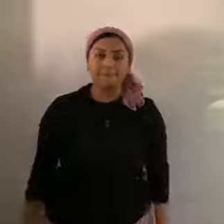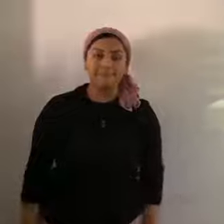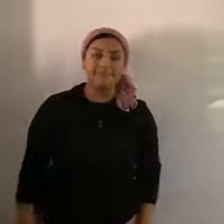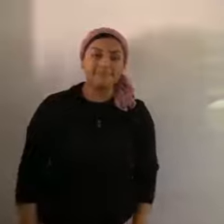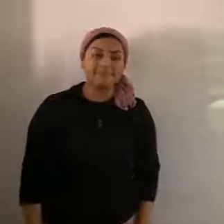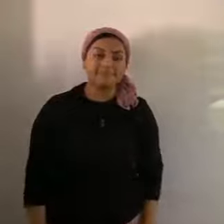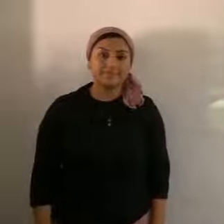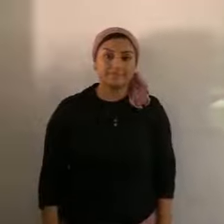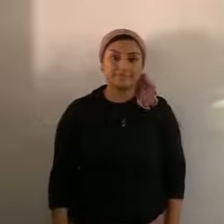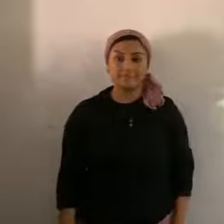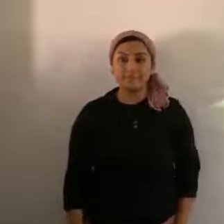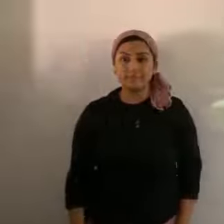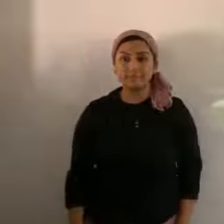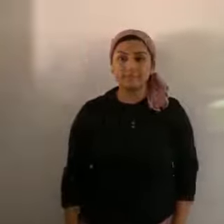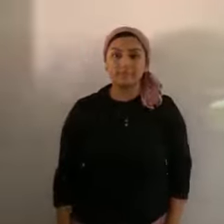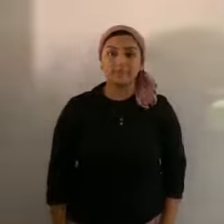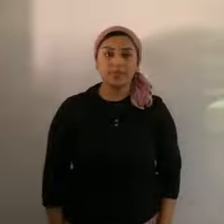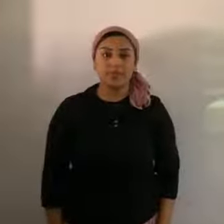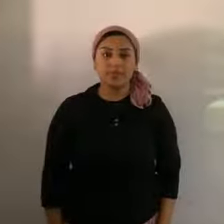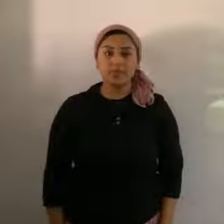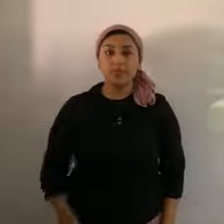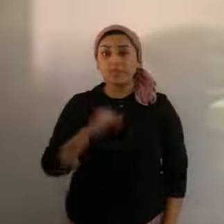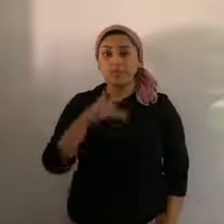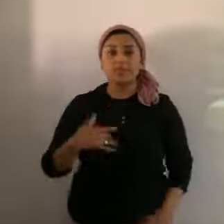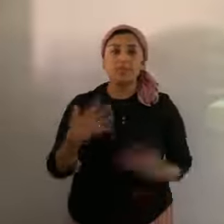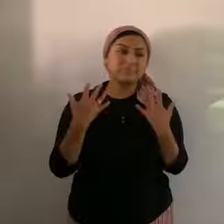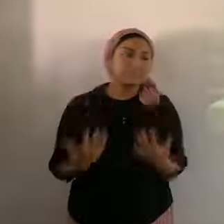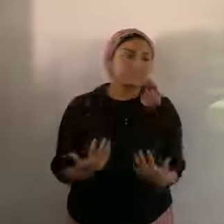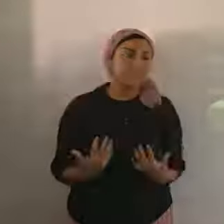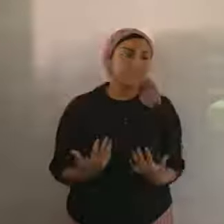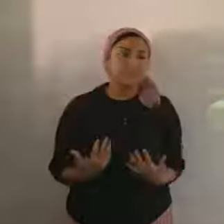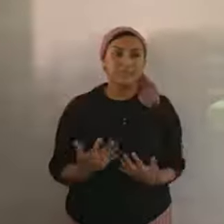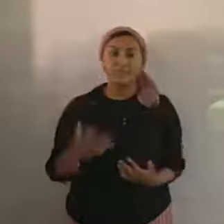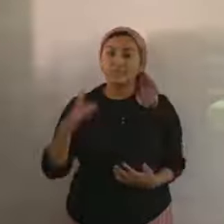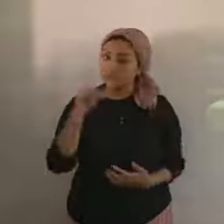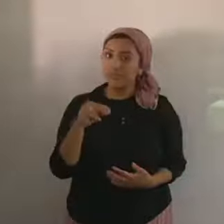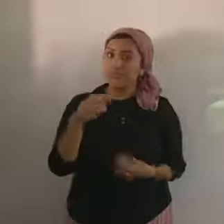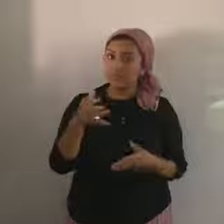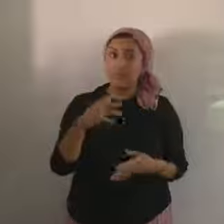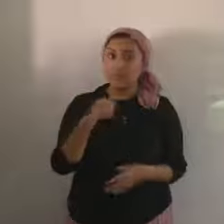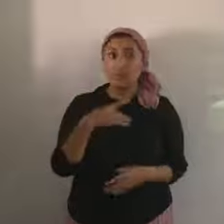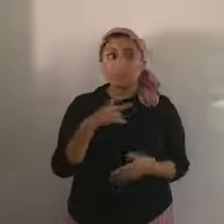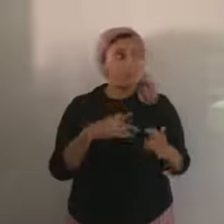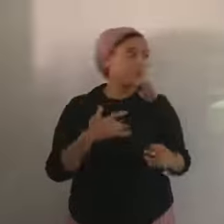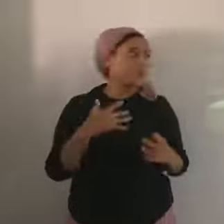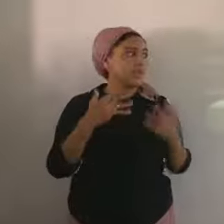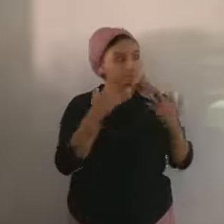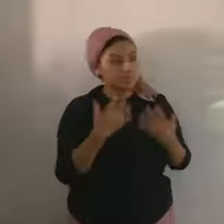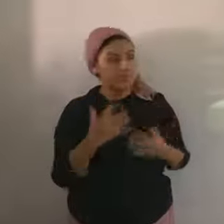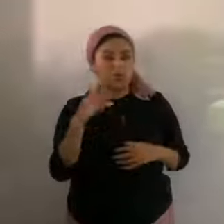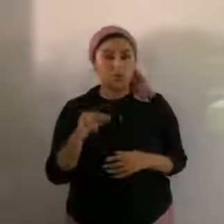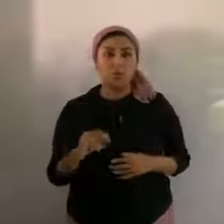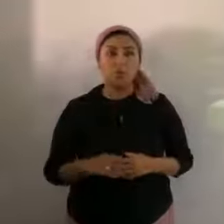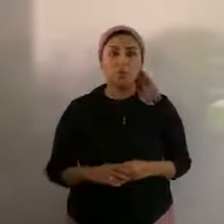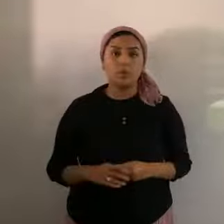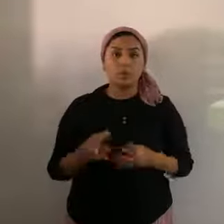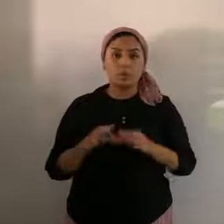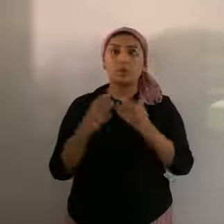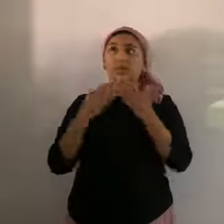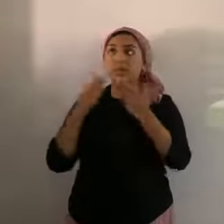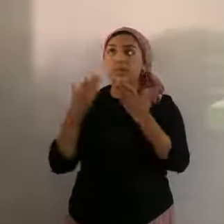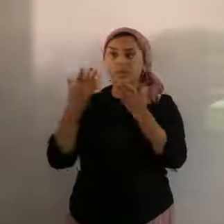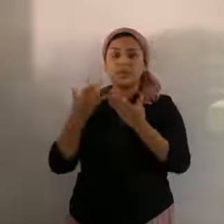Juan 14, verso 3, y no te quejes. Ya te he dicho que me chocan los quejumbrosos. Demos gracias que